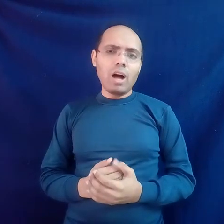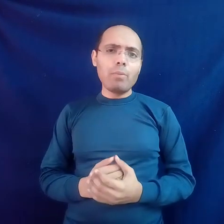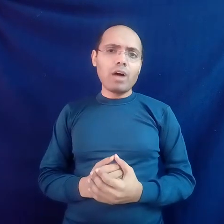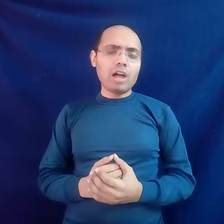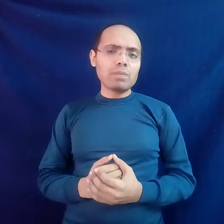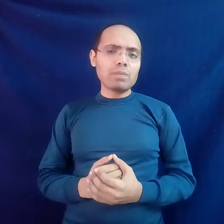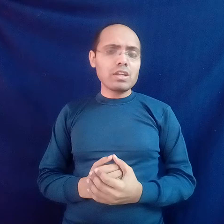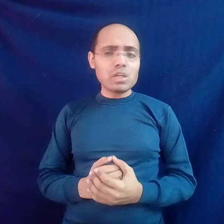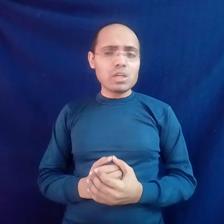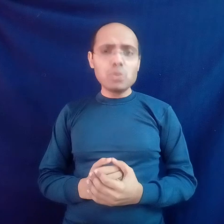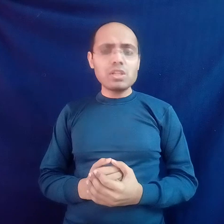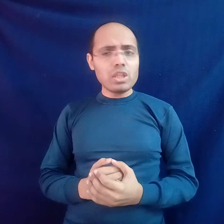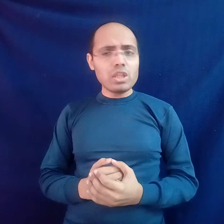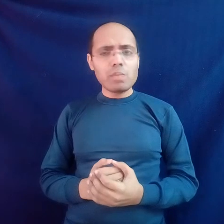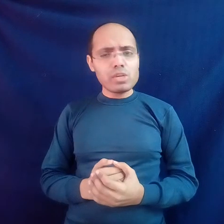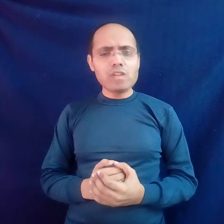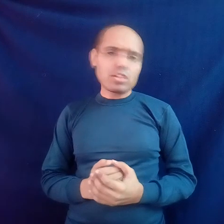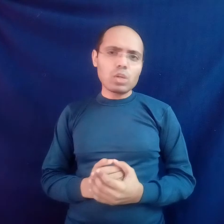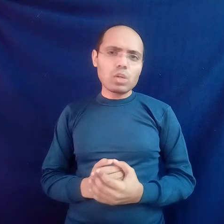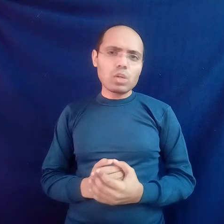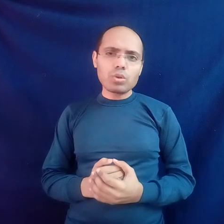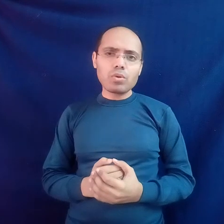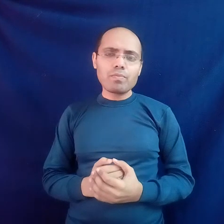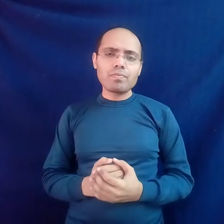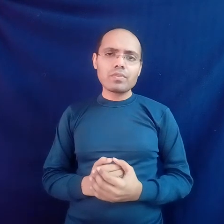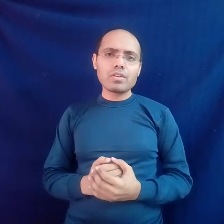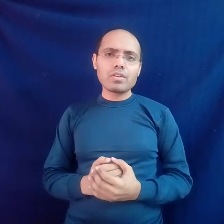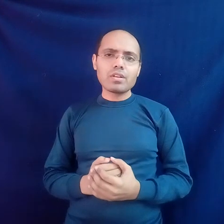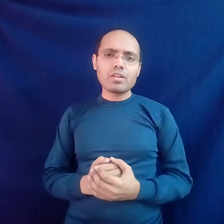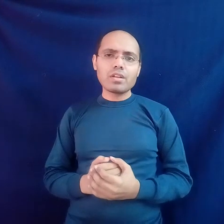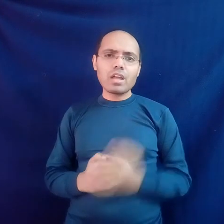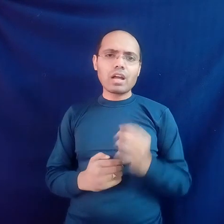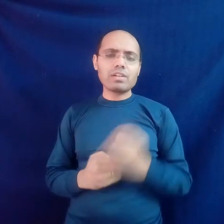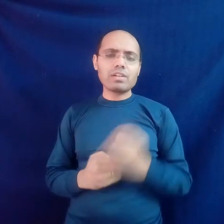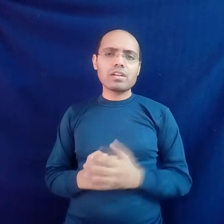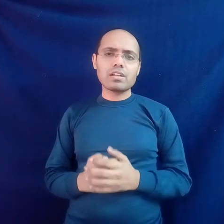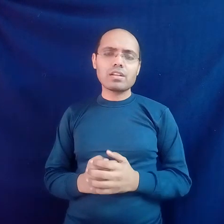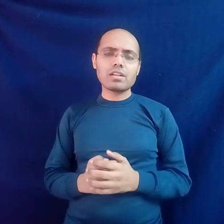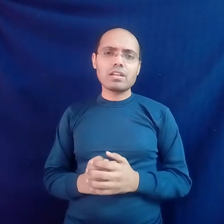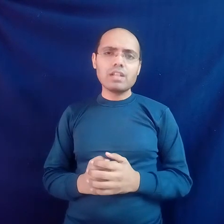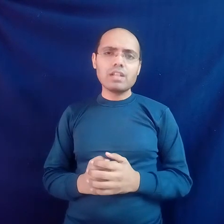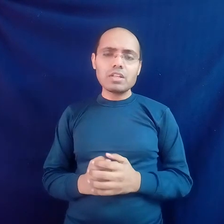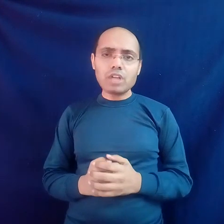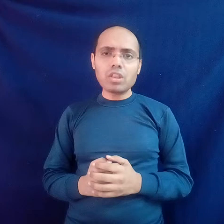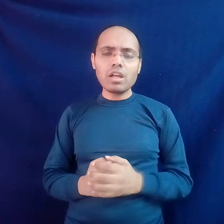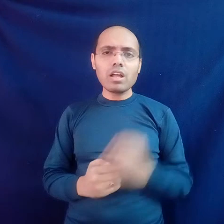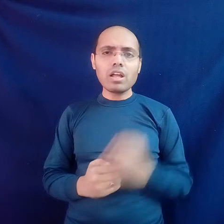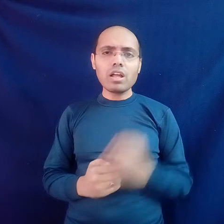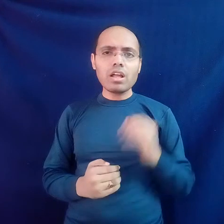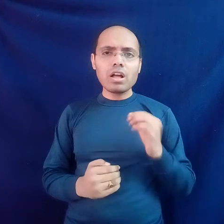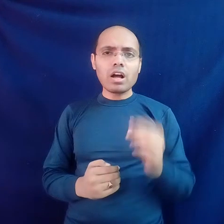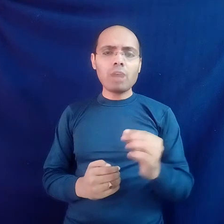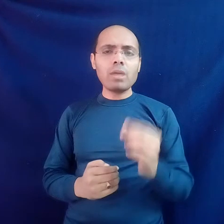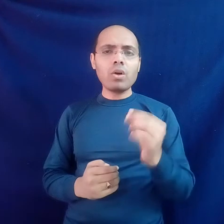अब आत्माएं दिक्कत क्यों देती है, इसके पीछे एक तथ्य है दोस्तों, एक कारण है। जैसे हमें